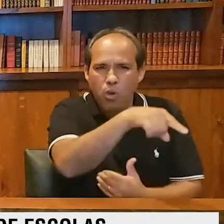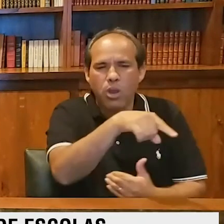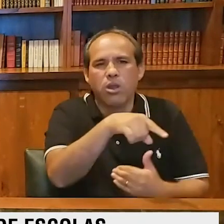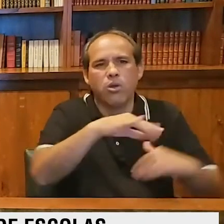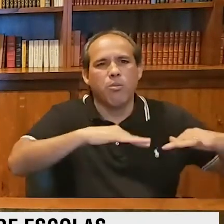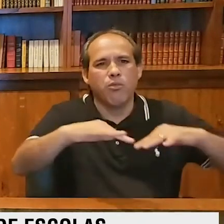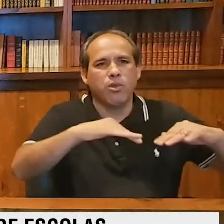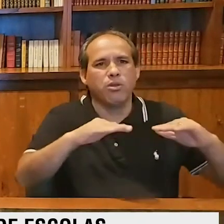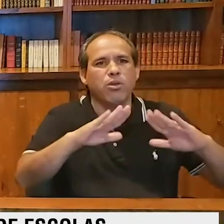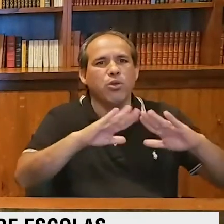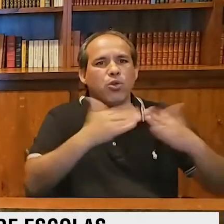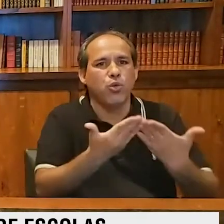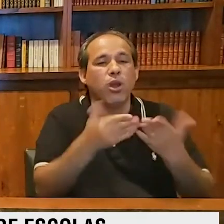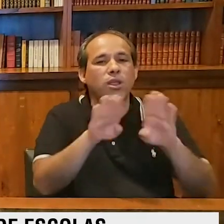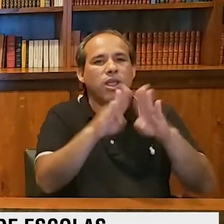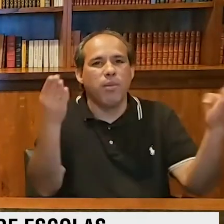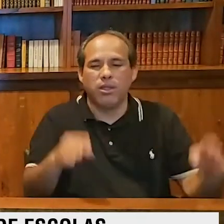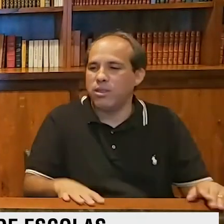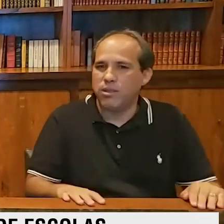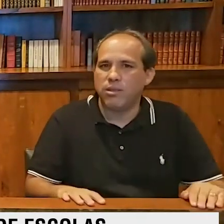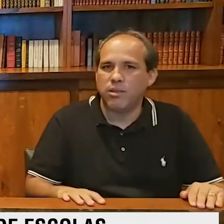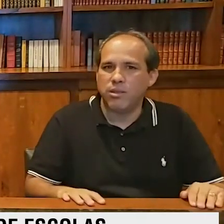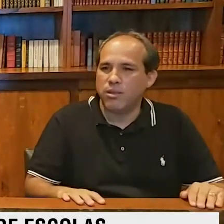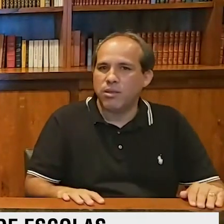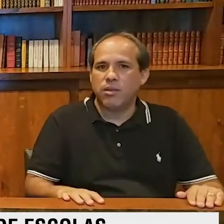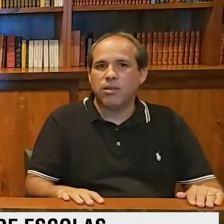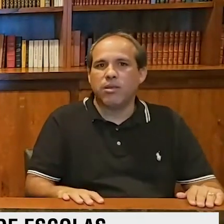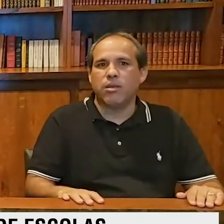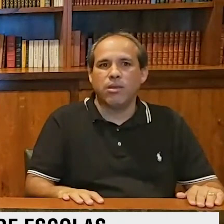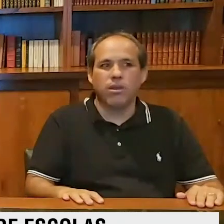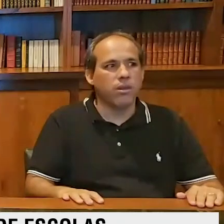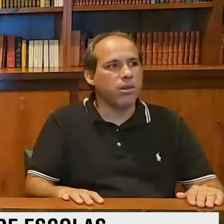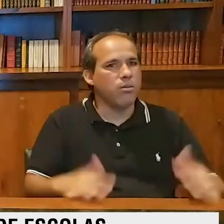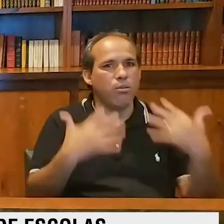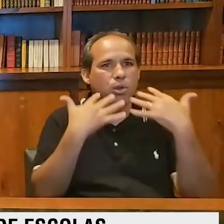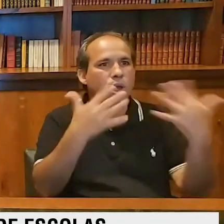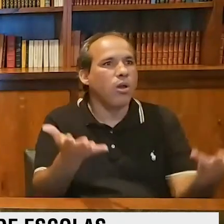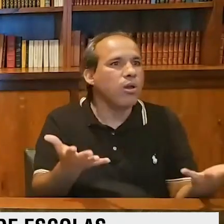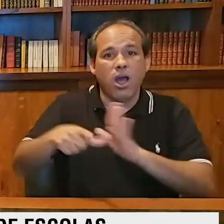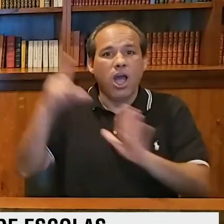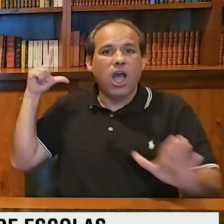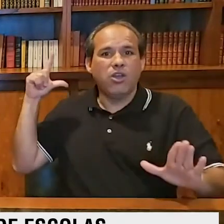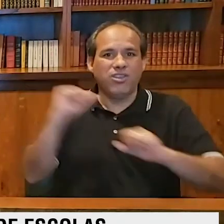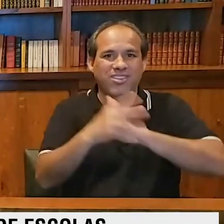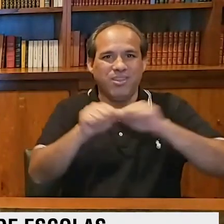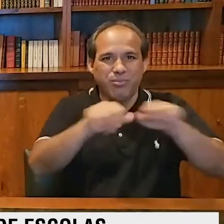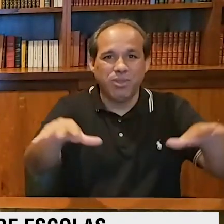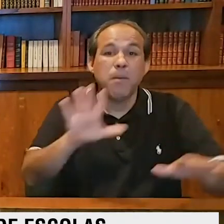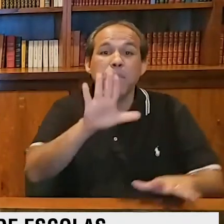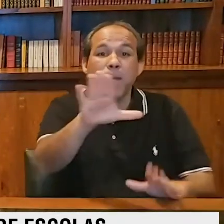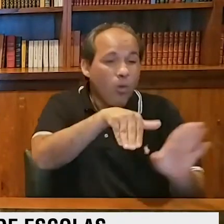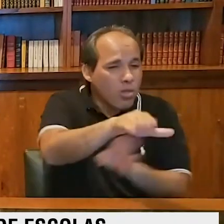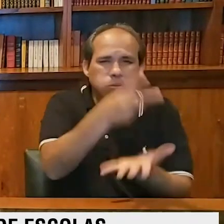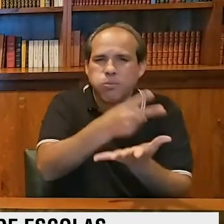presidente Jair bolsonaro e respondeu a perguntas da equipe do programa os pingos dos is da Jovem Pan segundo